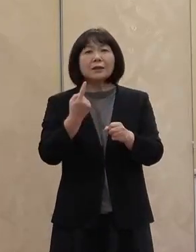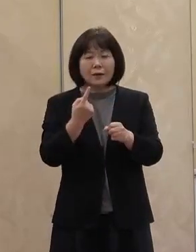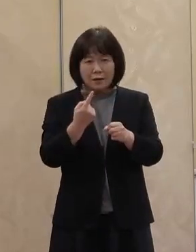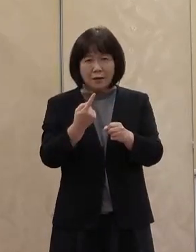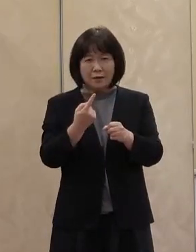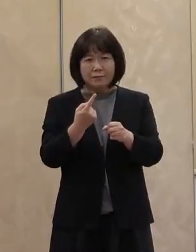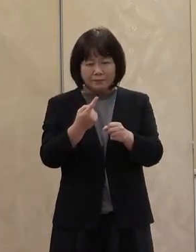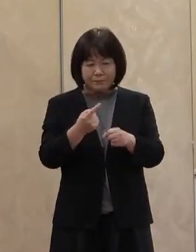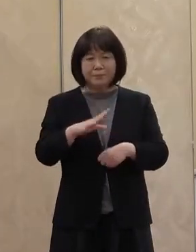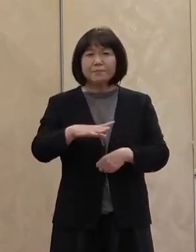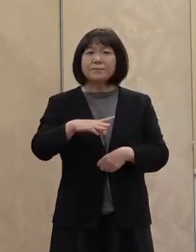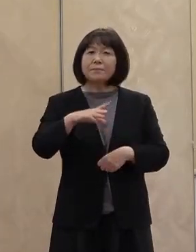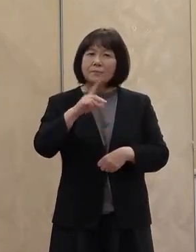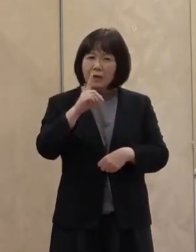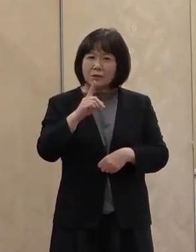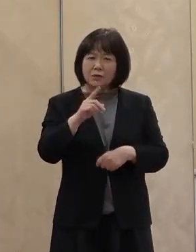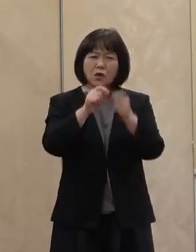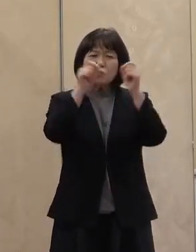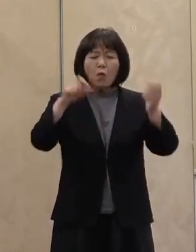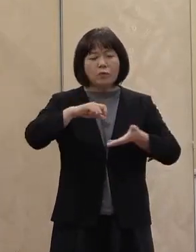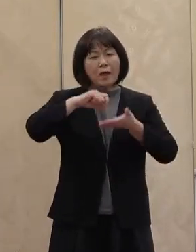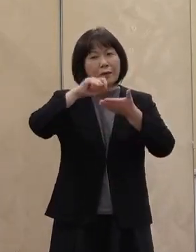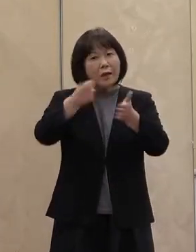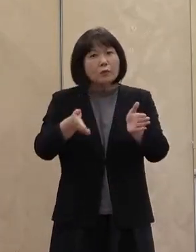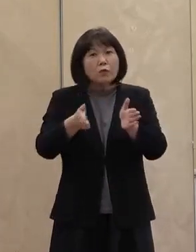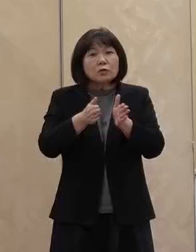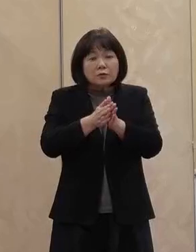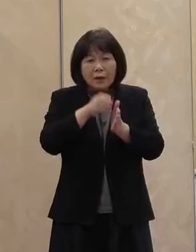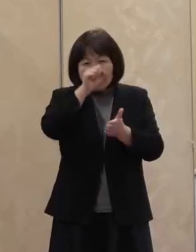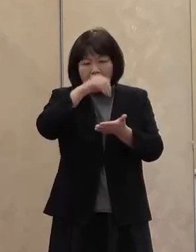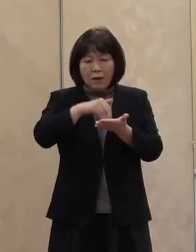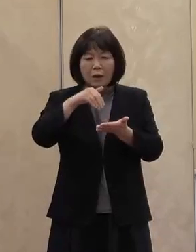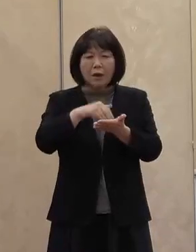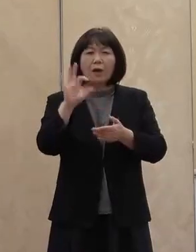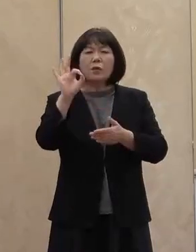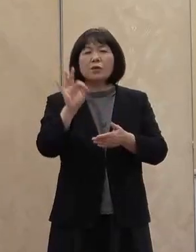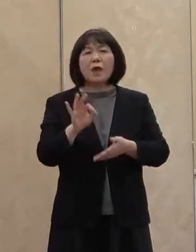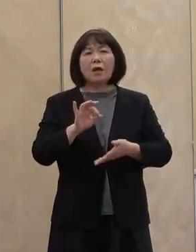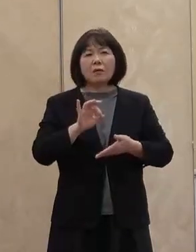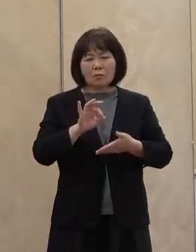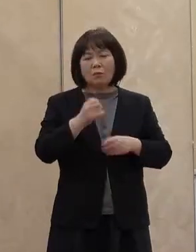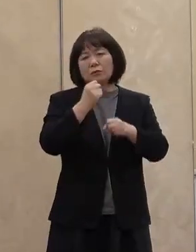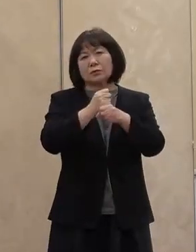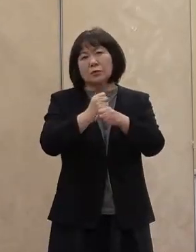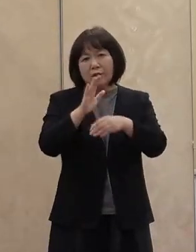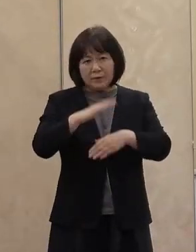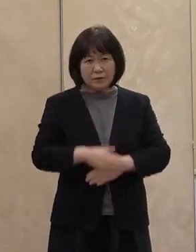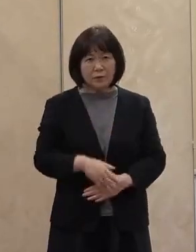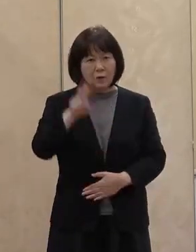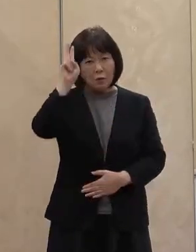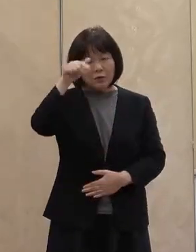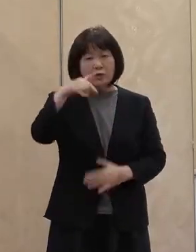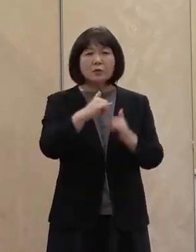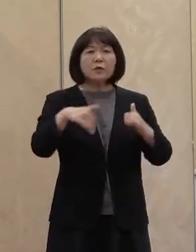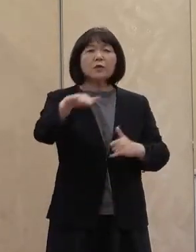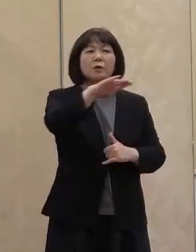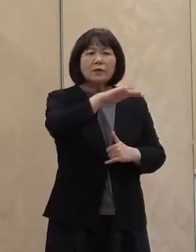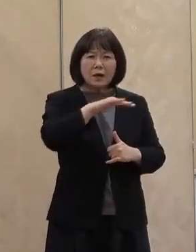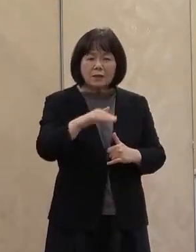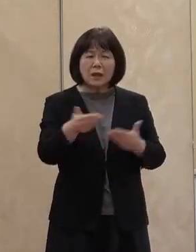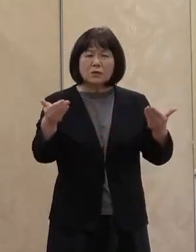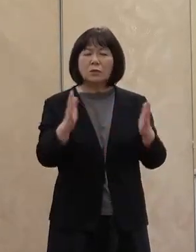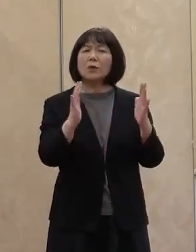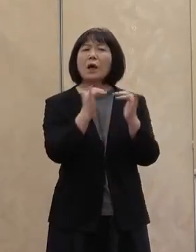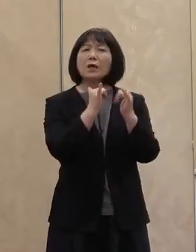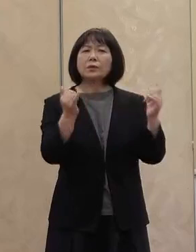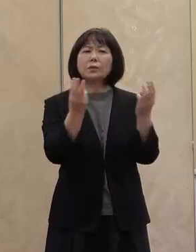ず問題提起も含めて、予算の計上をして、そして大阪府民の皆さんの失業者を一人でも